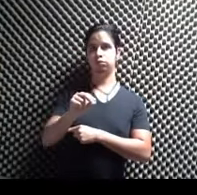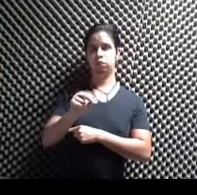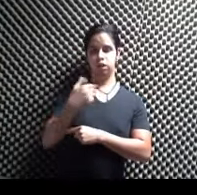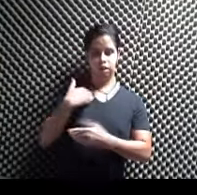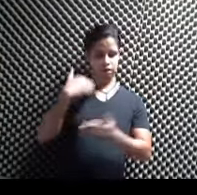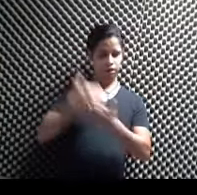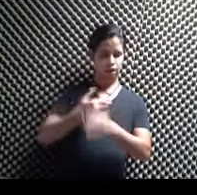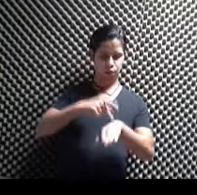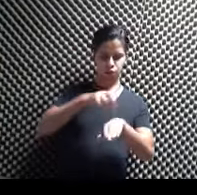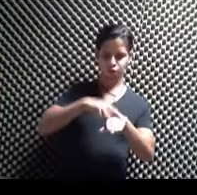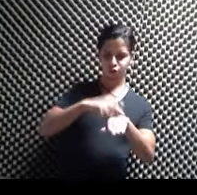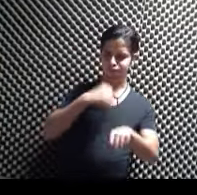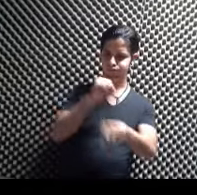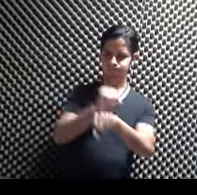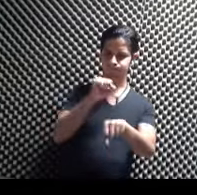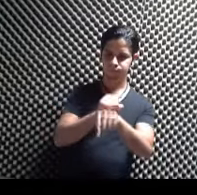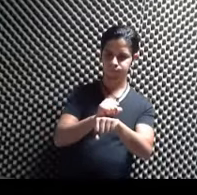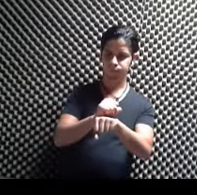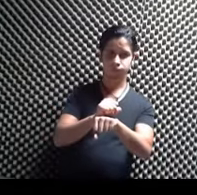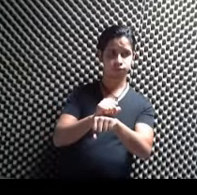Puerto Rico a trabajar un tiempo, pues...